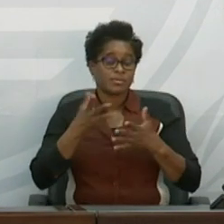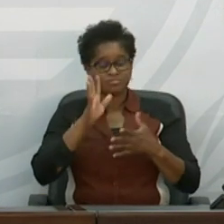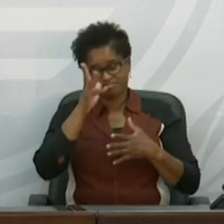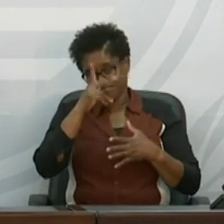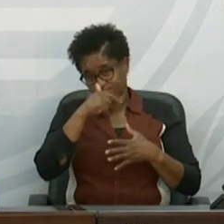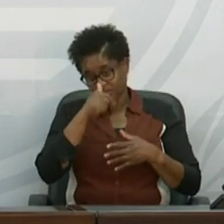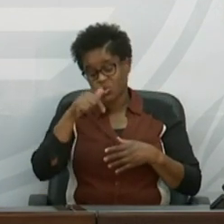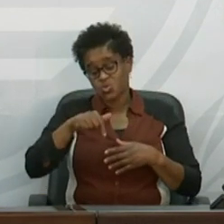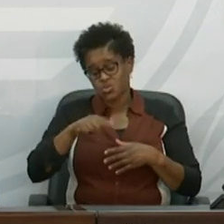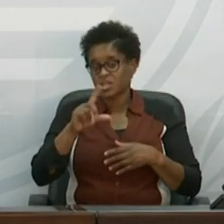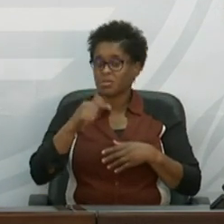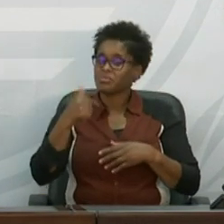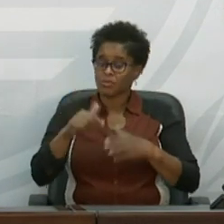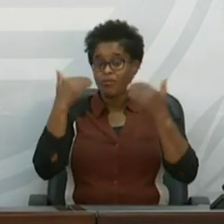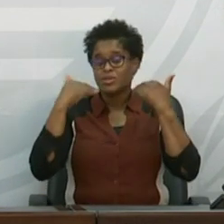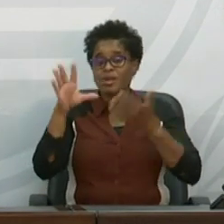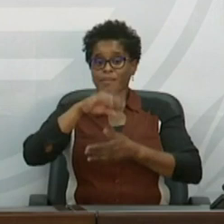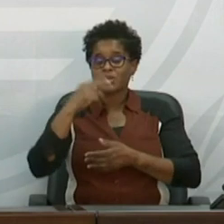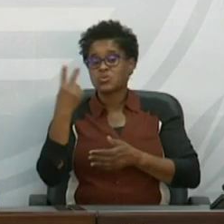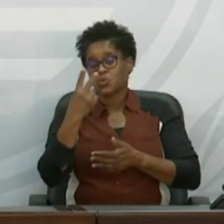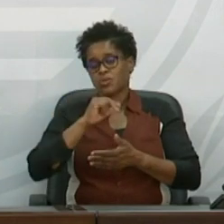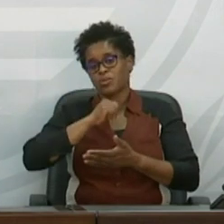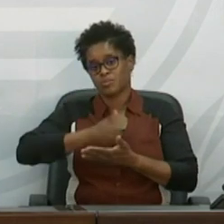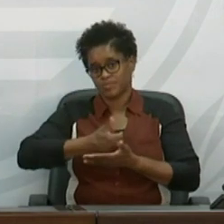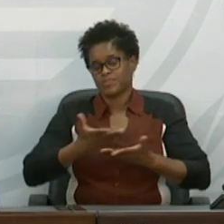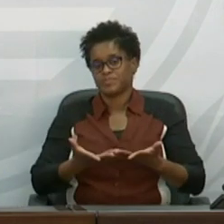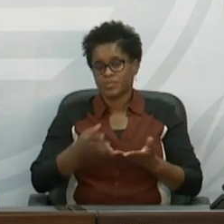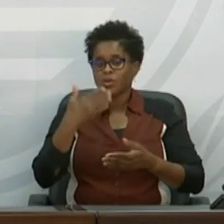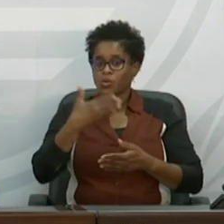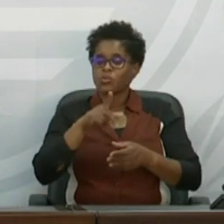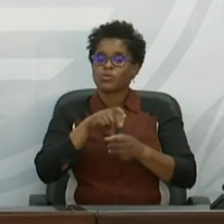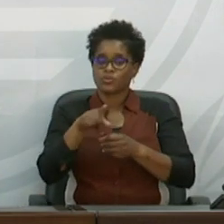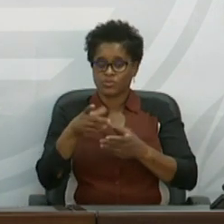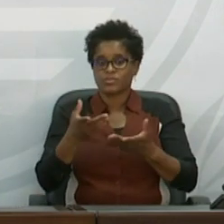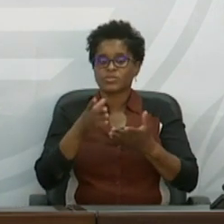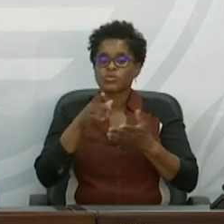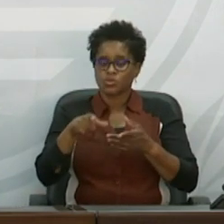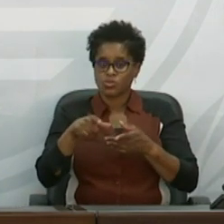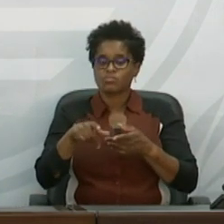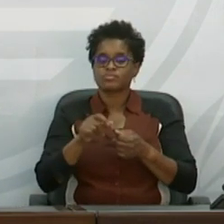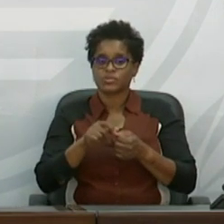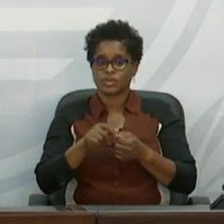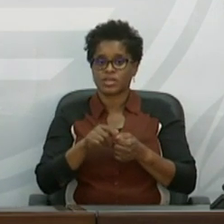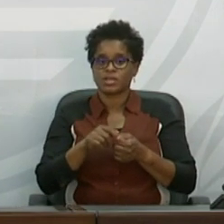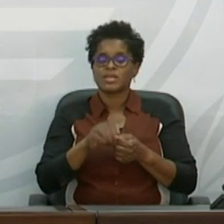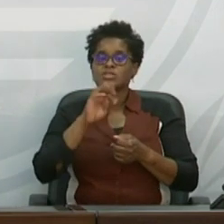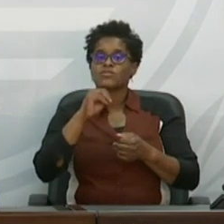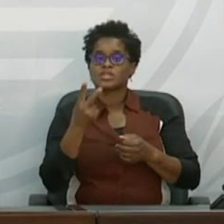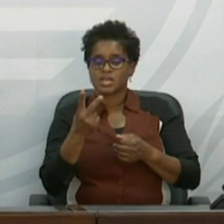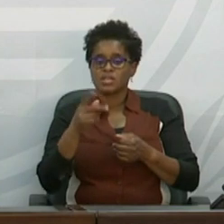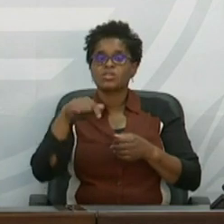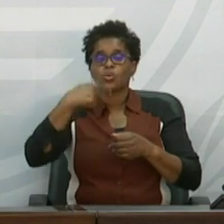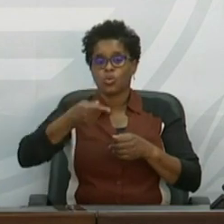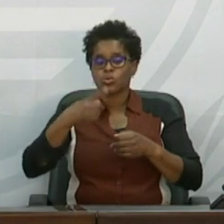Lamentavelmente, hoje também tivemos conhecimento de mais 2 óbitos, um ocorrido no concelho de São Vicente e outro